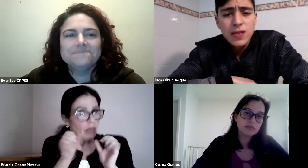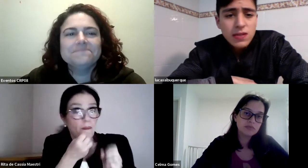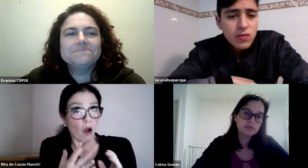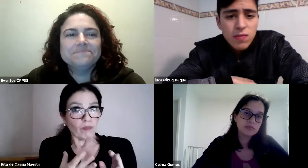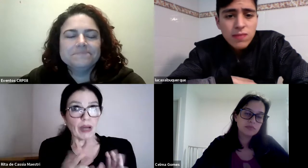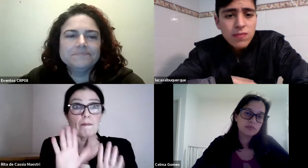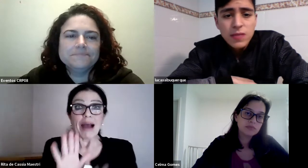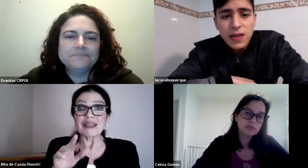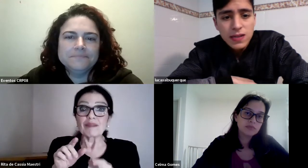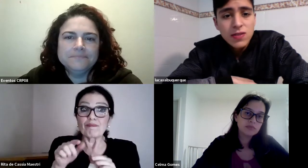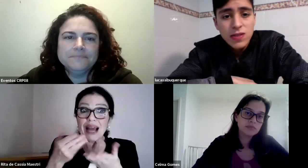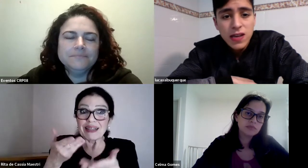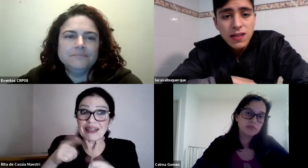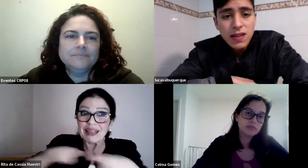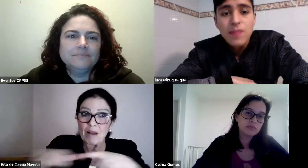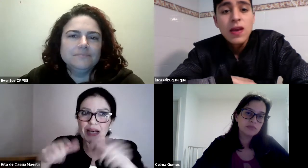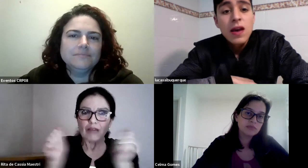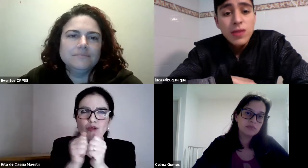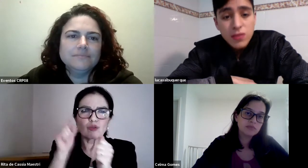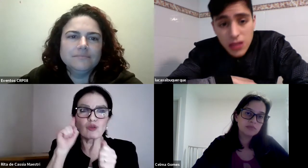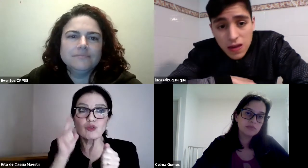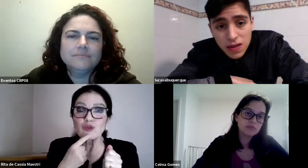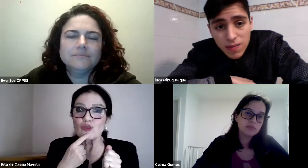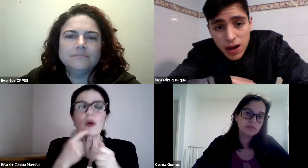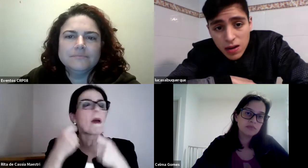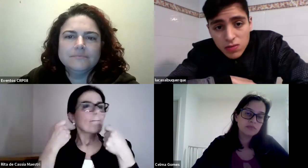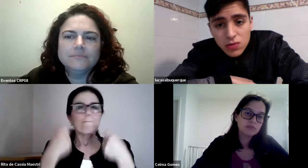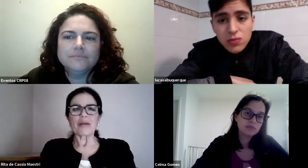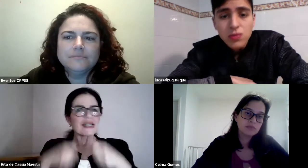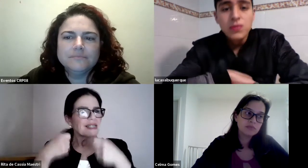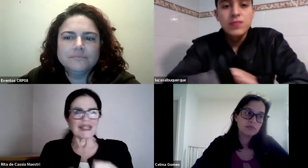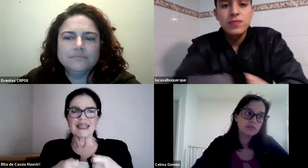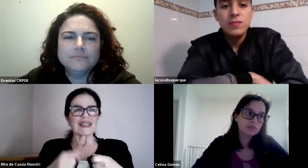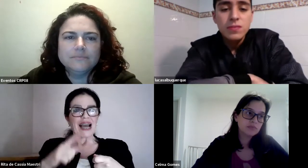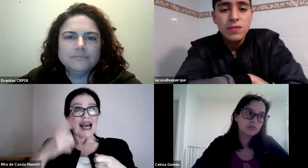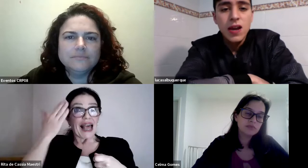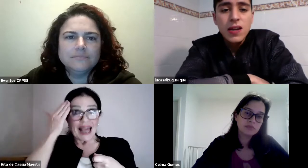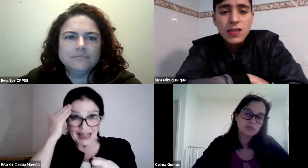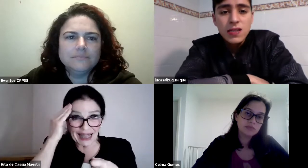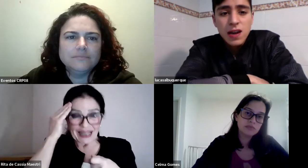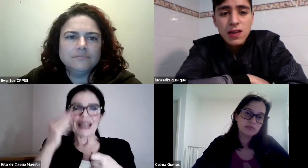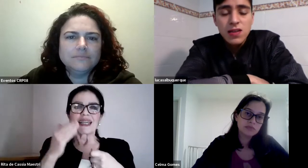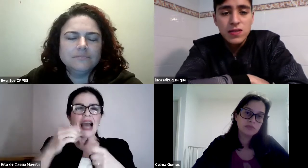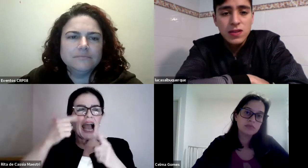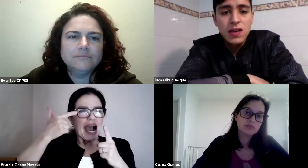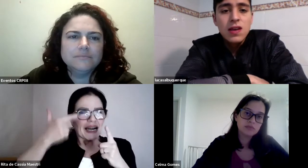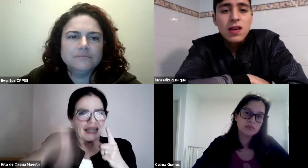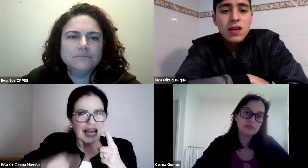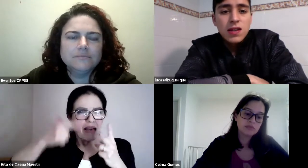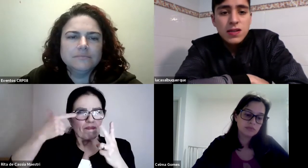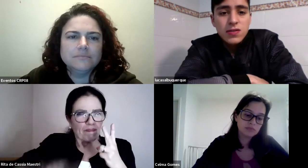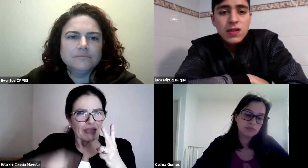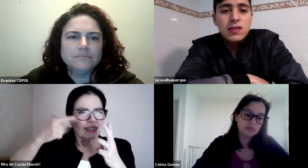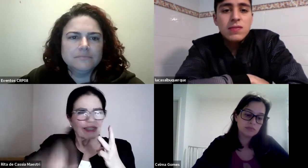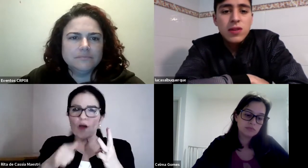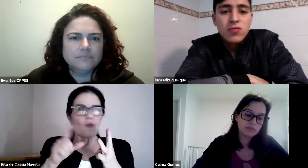rápida, às vezes com uma explicação eles conseguem entender. Mas quando a gente trabalha com surdo, a necessidade de você